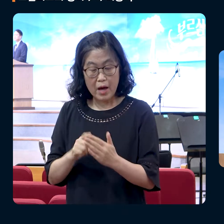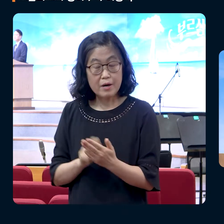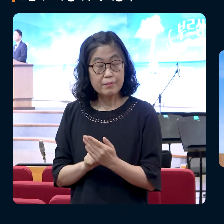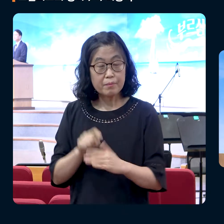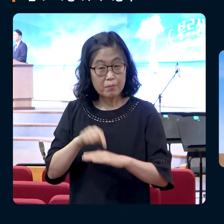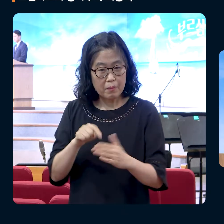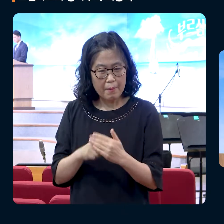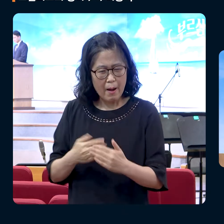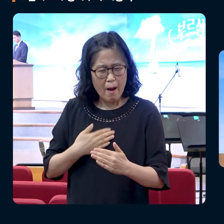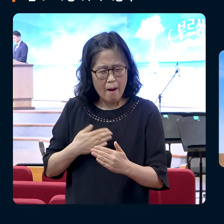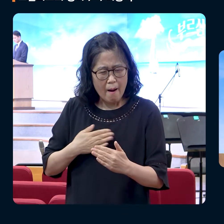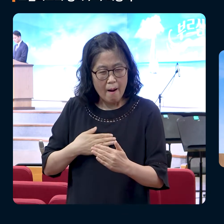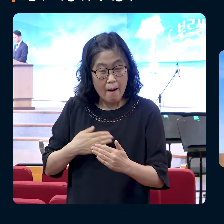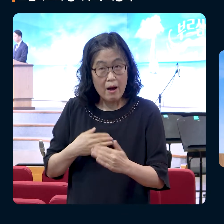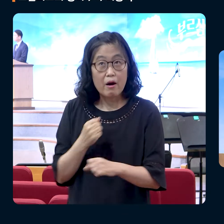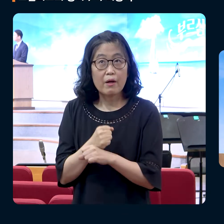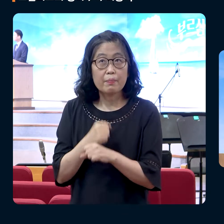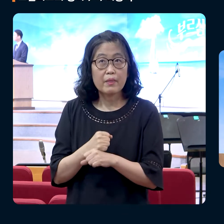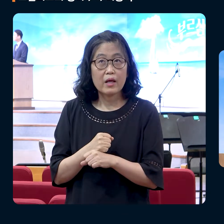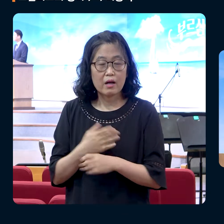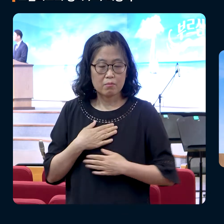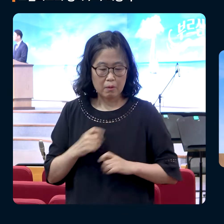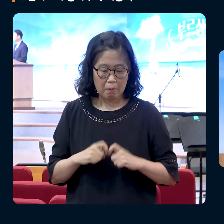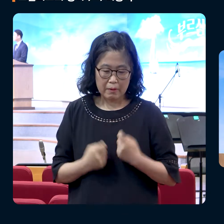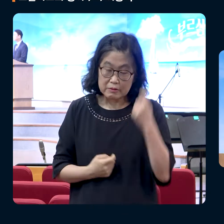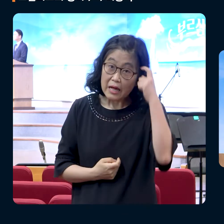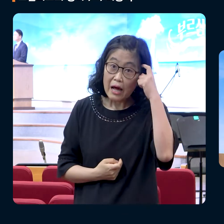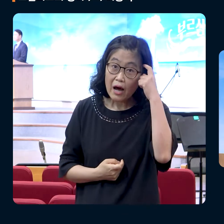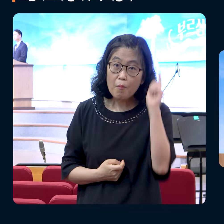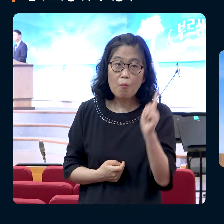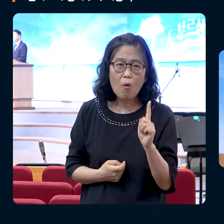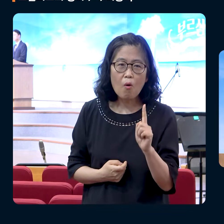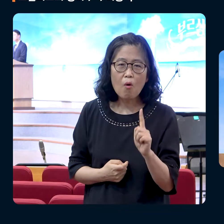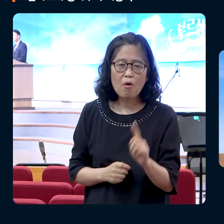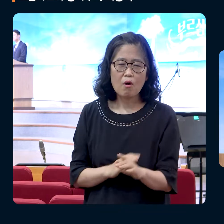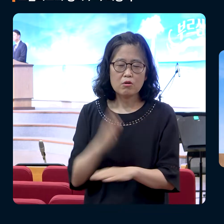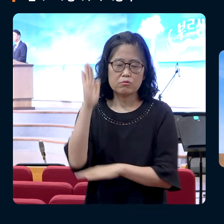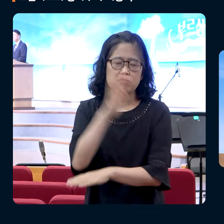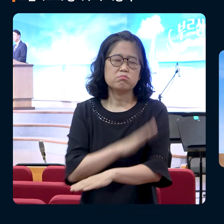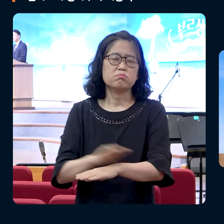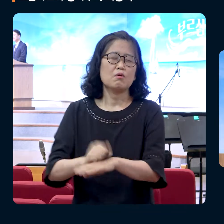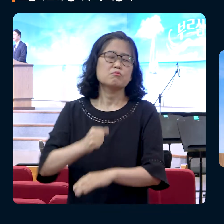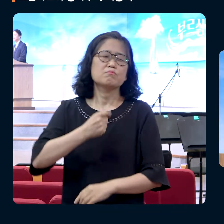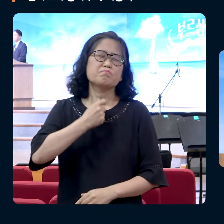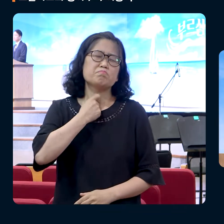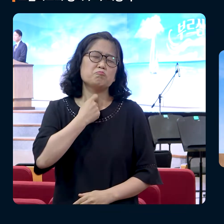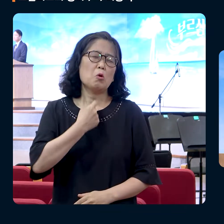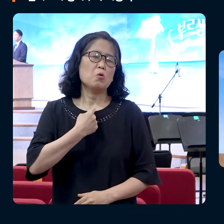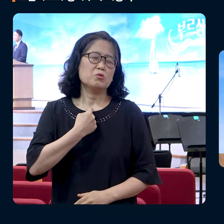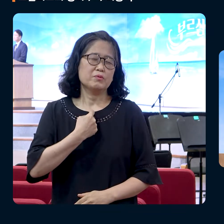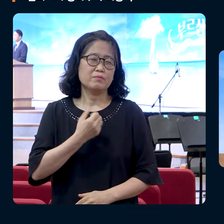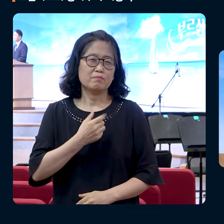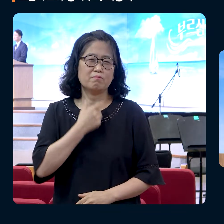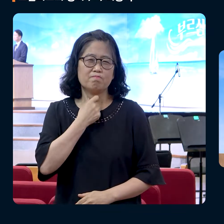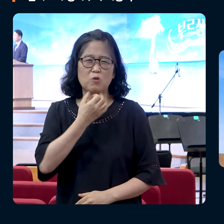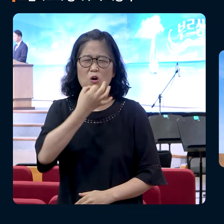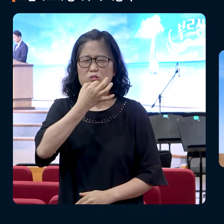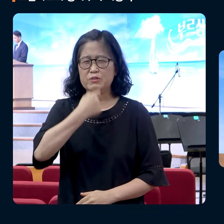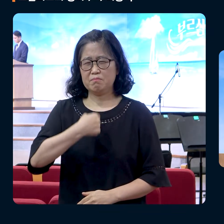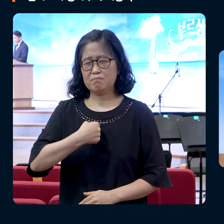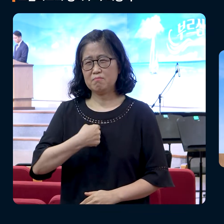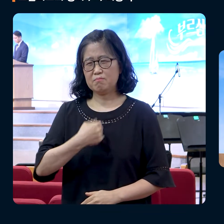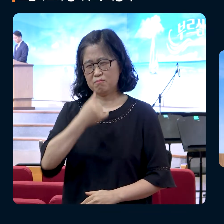시간들이 있었을까라고 생각했을 때, 개인적으로는 그냥 설교를 잘하고 싶은 욕심이 내 마음 가운데 되게 컸구나, 그런